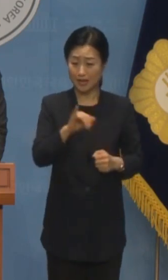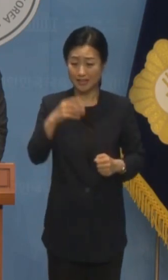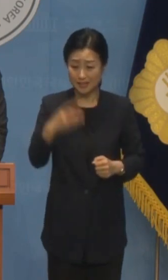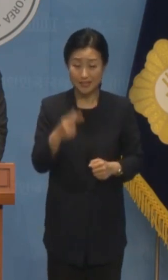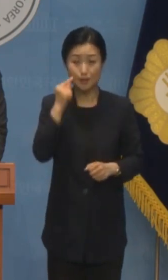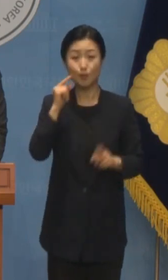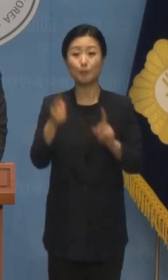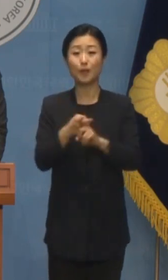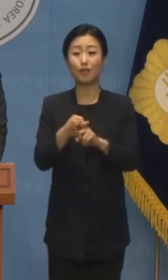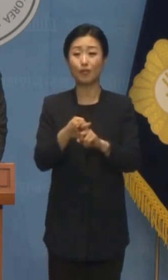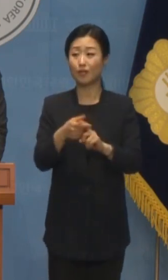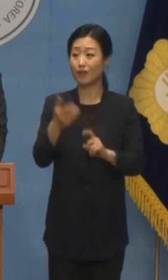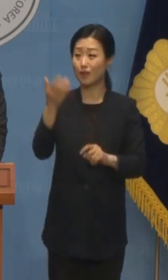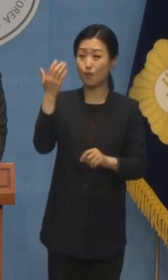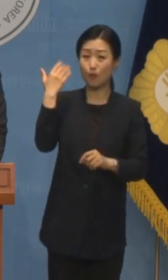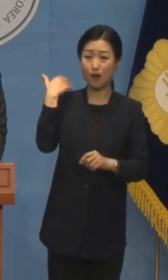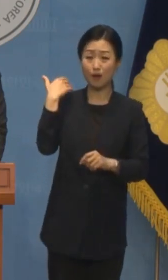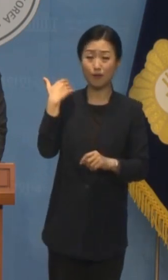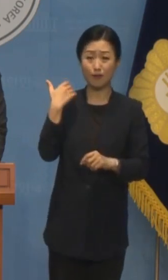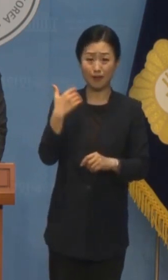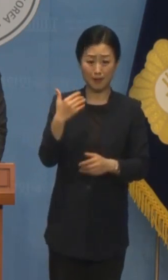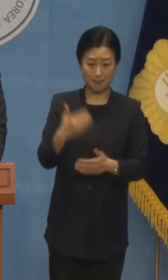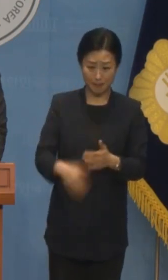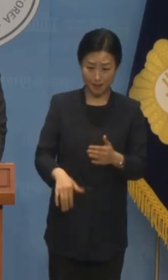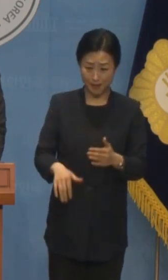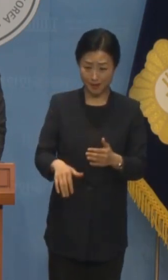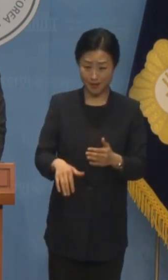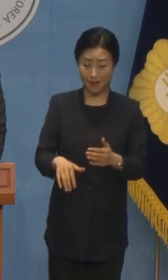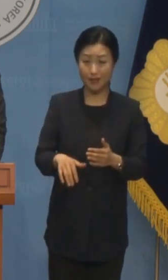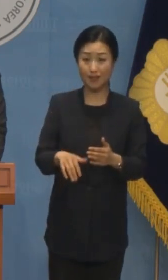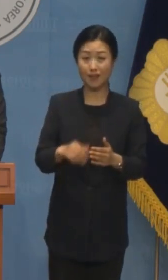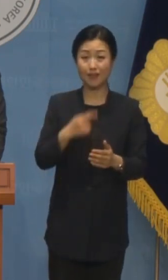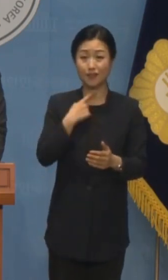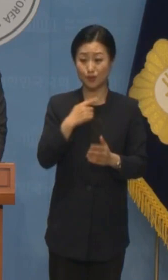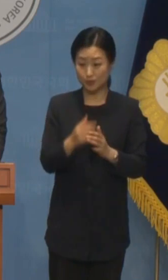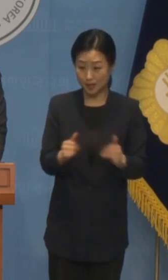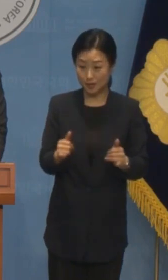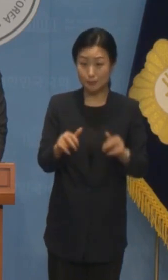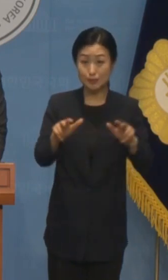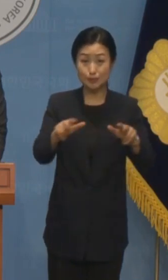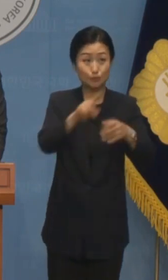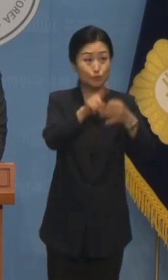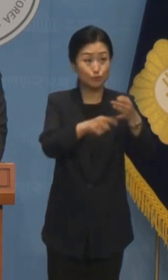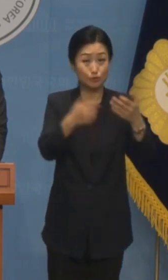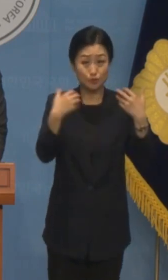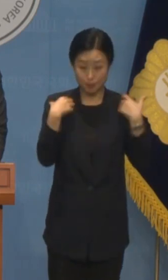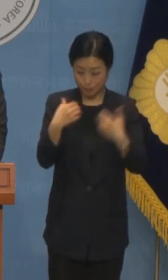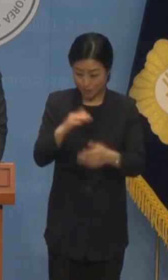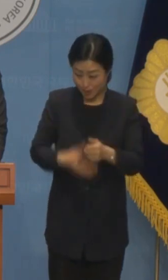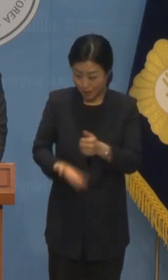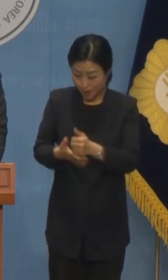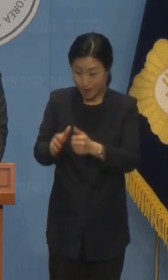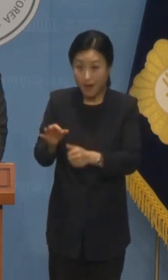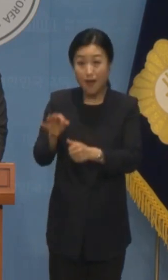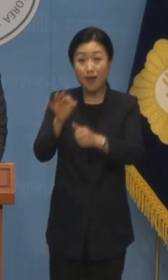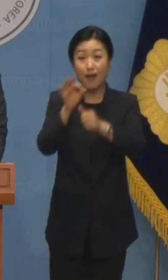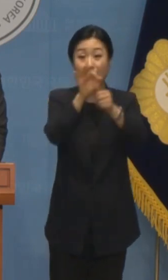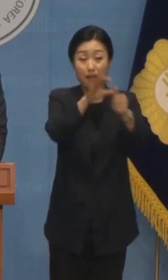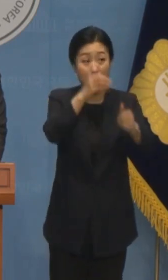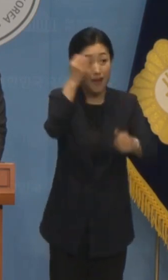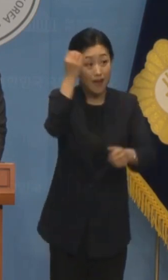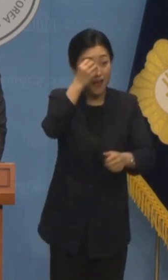등 과거 공직 추천의 배제 사유가 윤석열 정부에서는 고의 지에 오르기 위한 필수 요건이